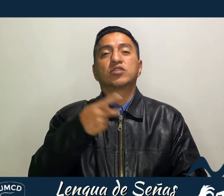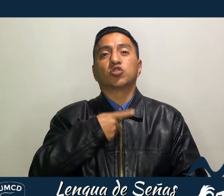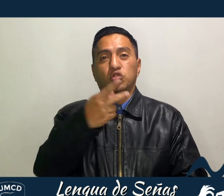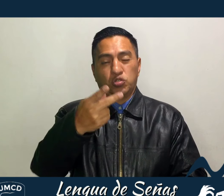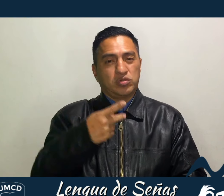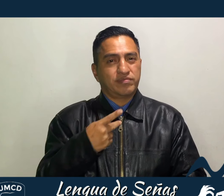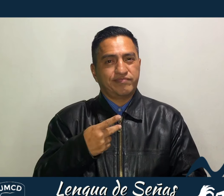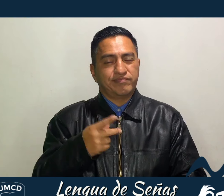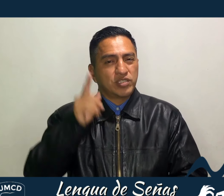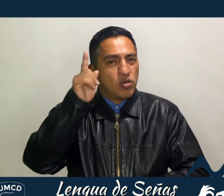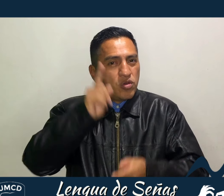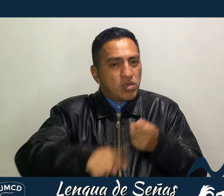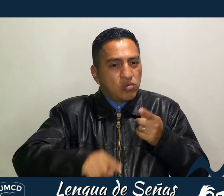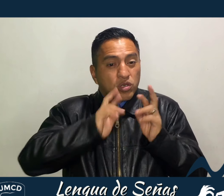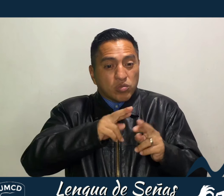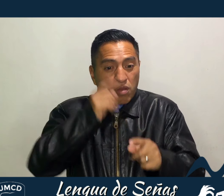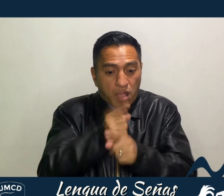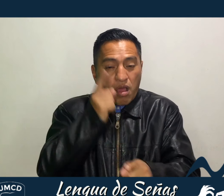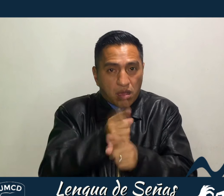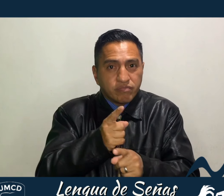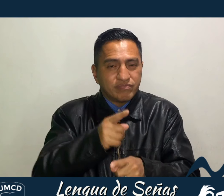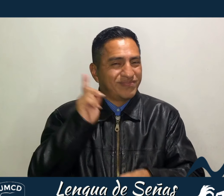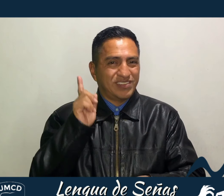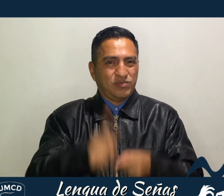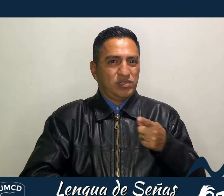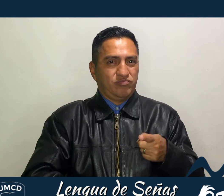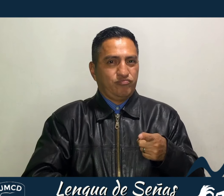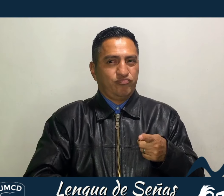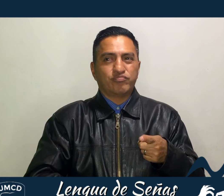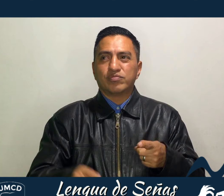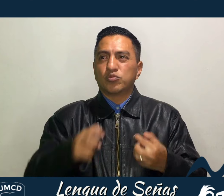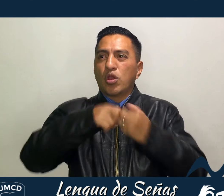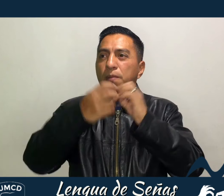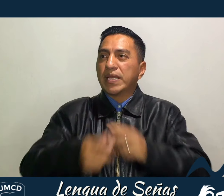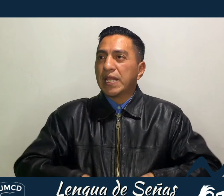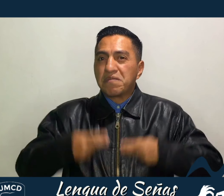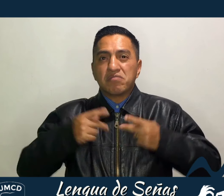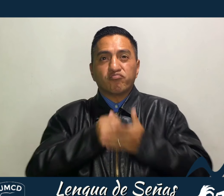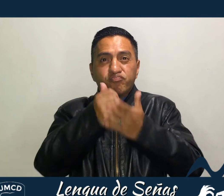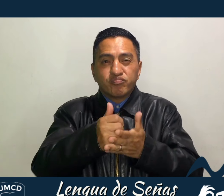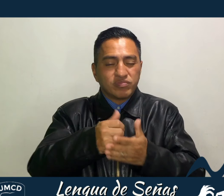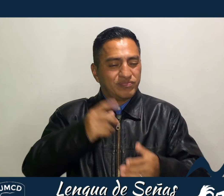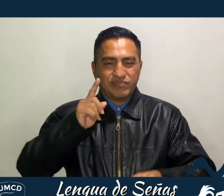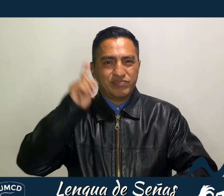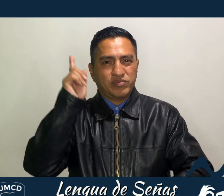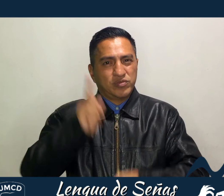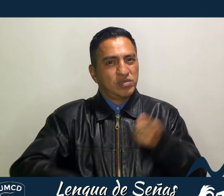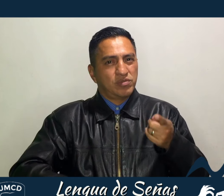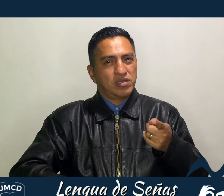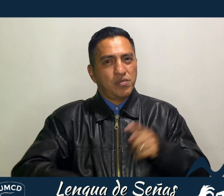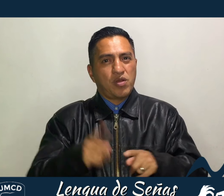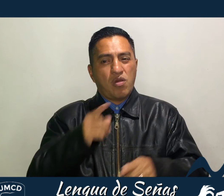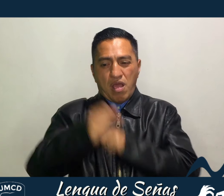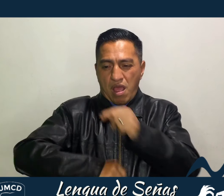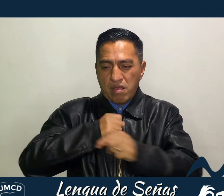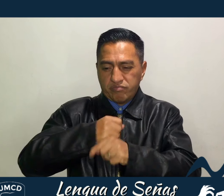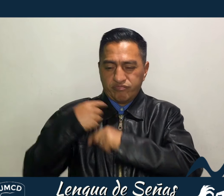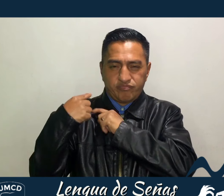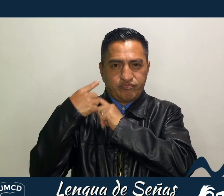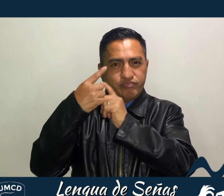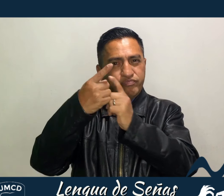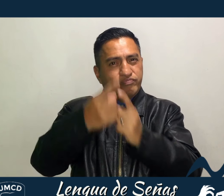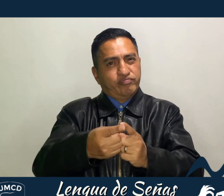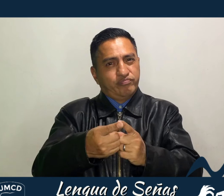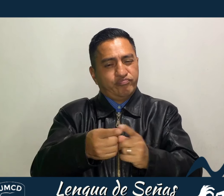que nosotros no tenemos las respuestas correctas a los problemas de la vida. Pero por varios años la